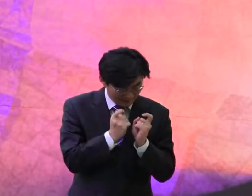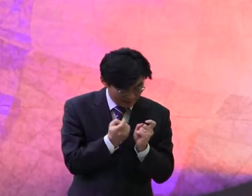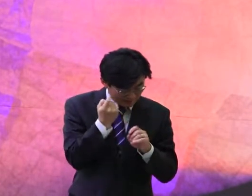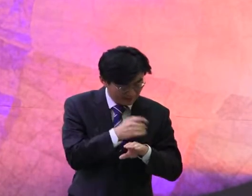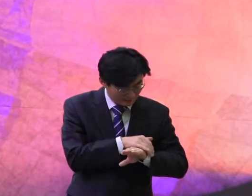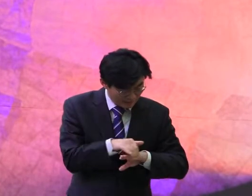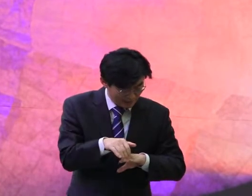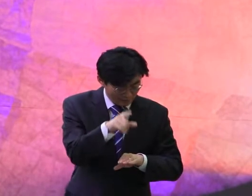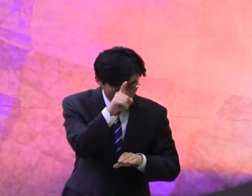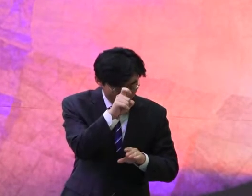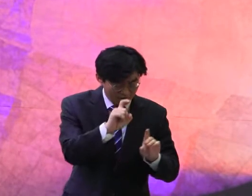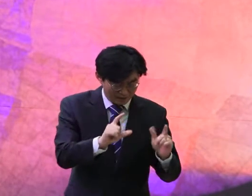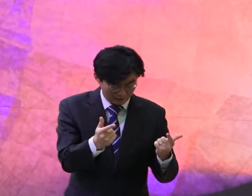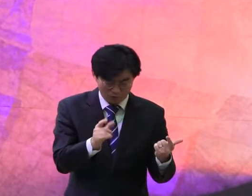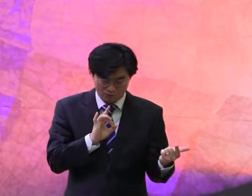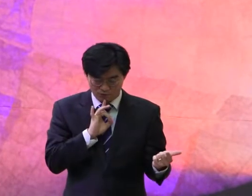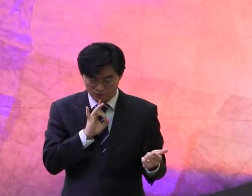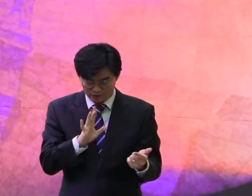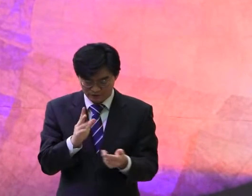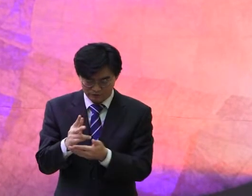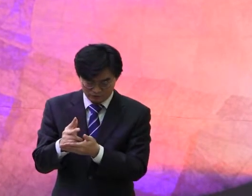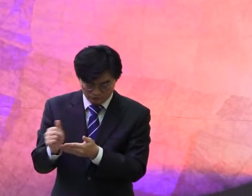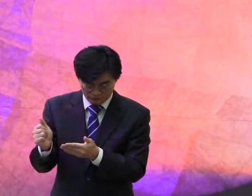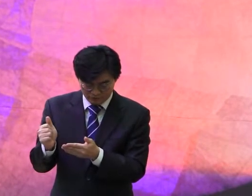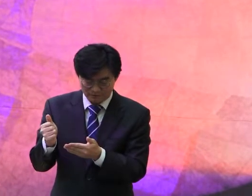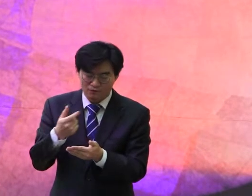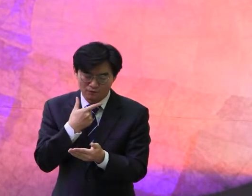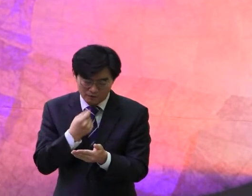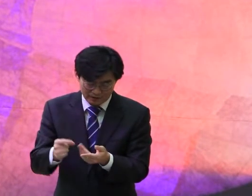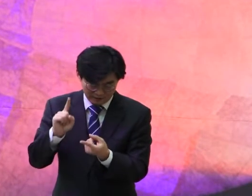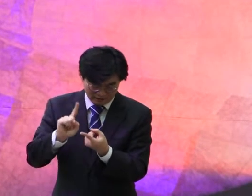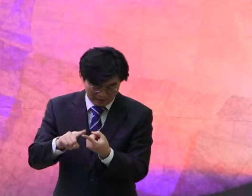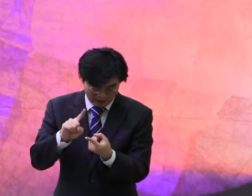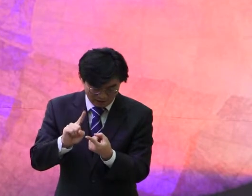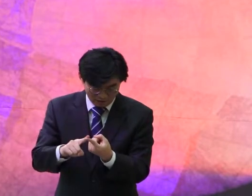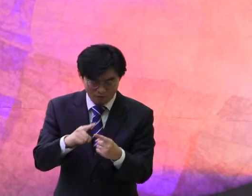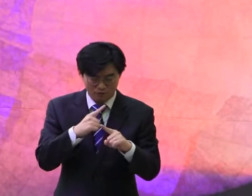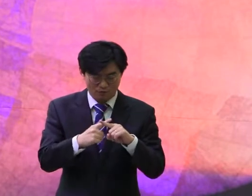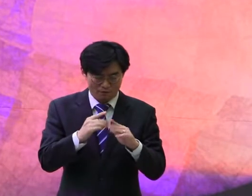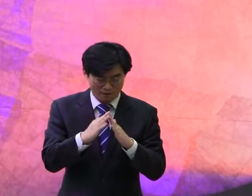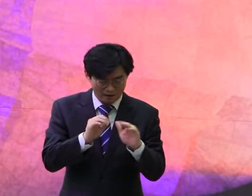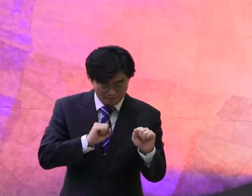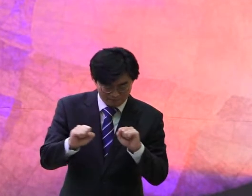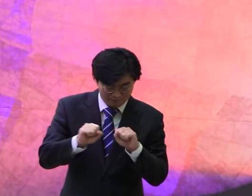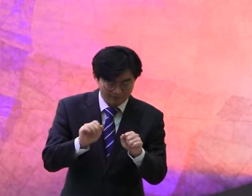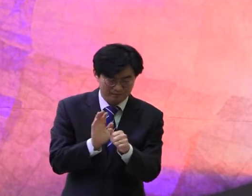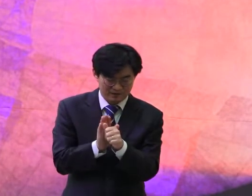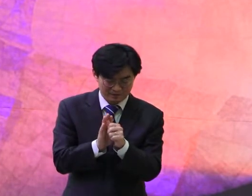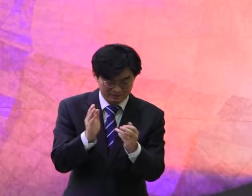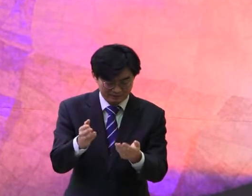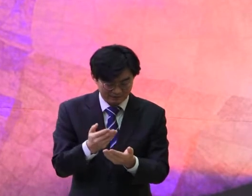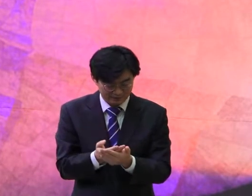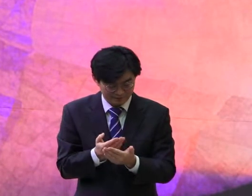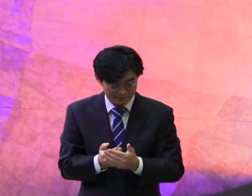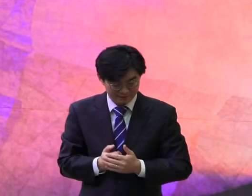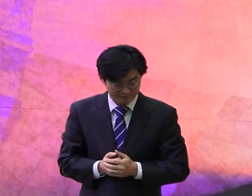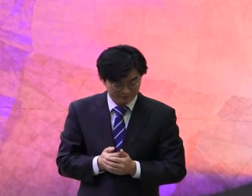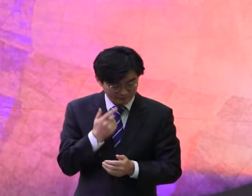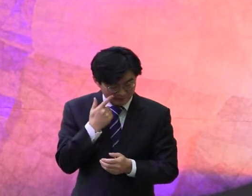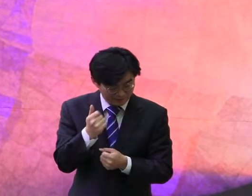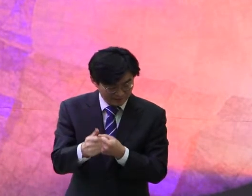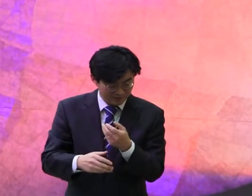오직 주님의 계획 속에서 온전히 순종하는 주님의 교회가 되게 하여 주시옵소서. 사랑의 아버지